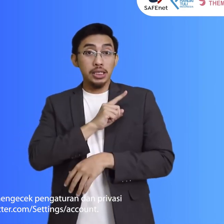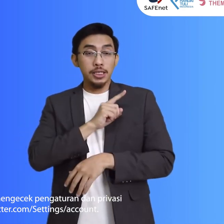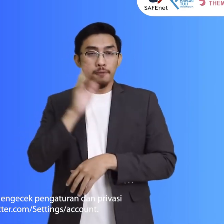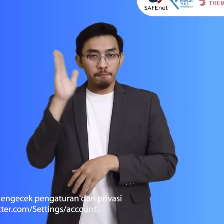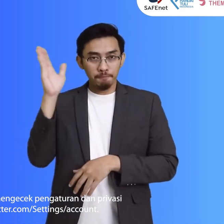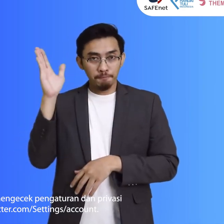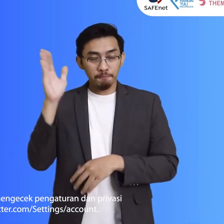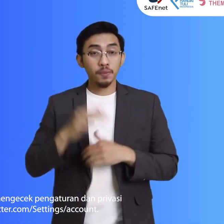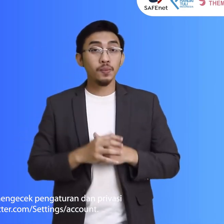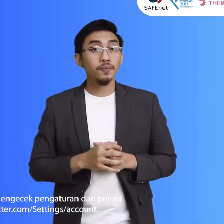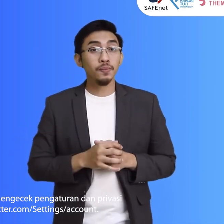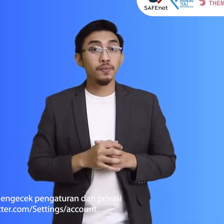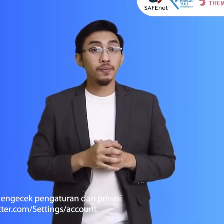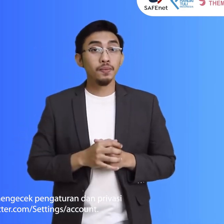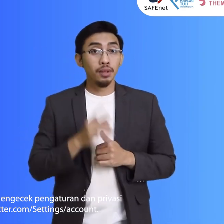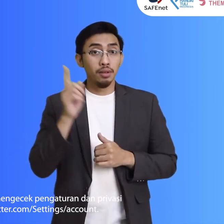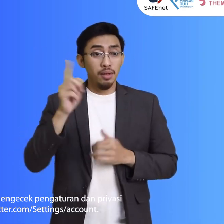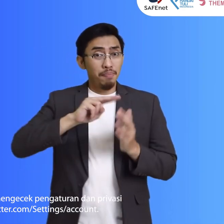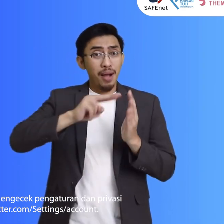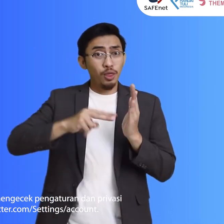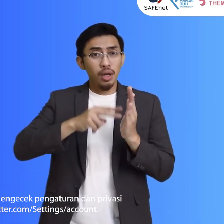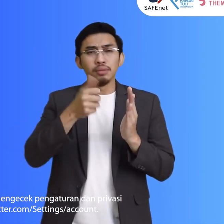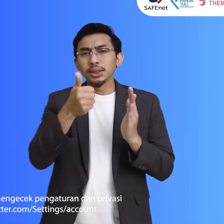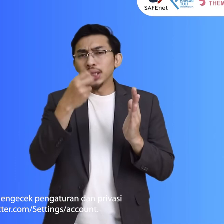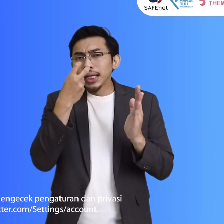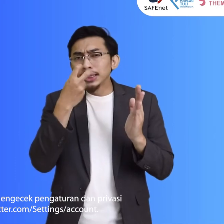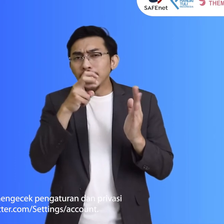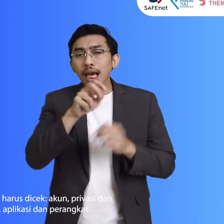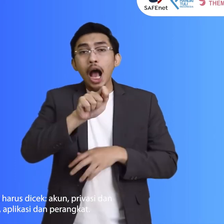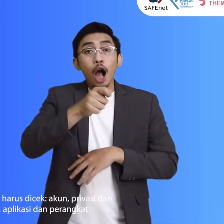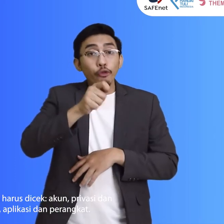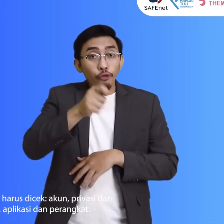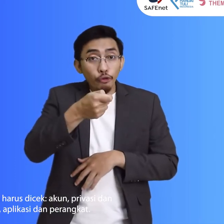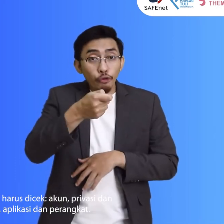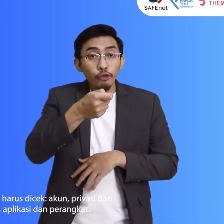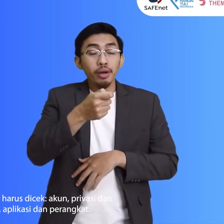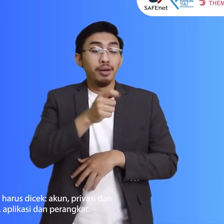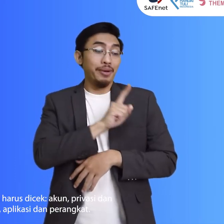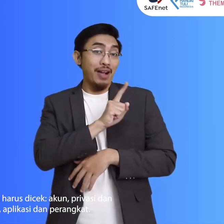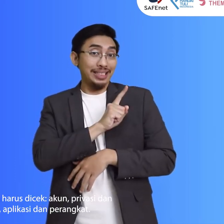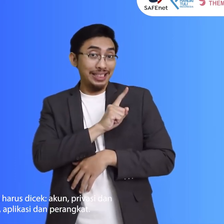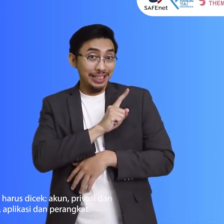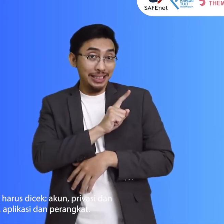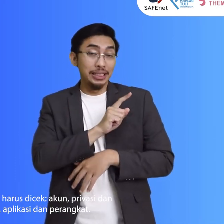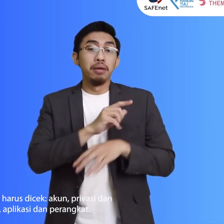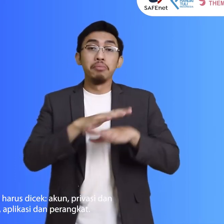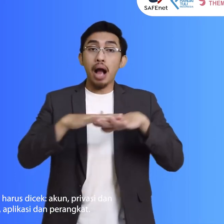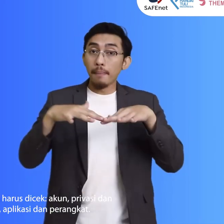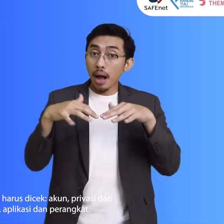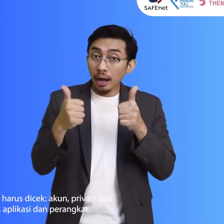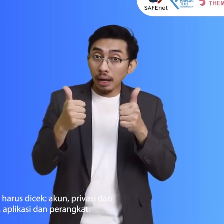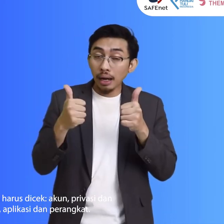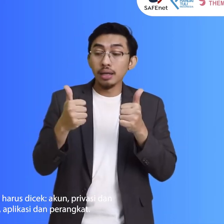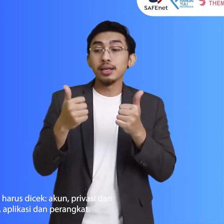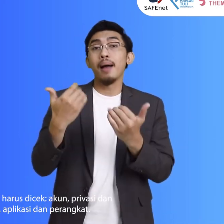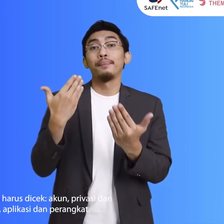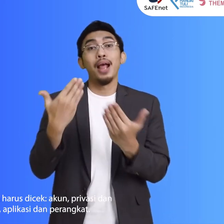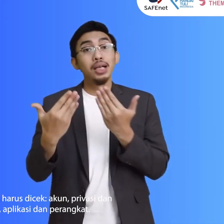pengaturan dan privasi di laman berikut pengaturan yang harus dicek akun privasi